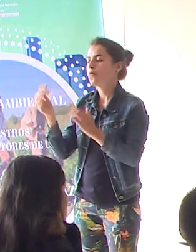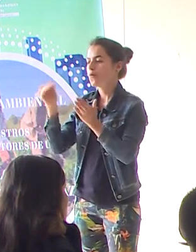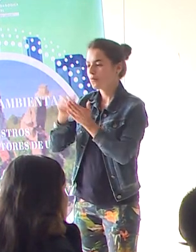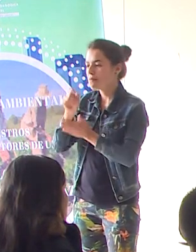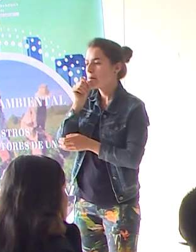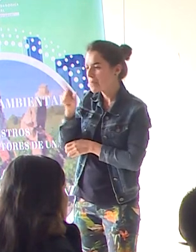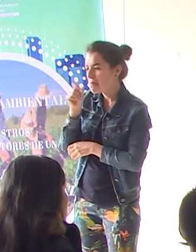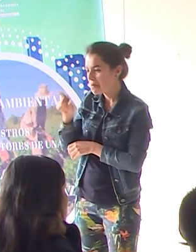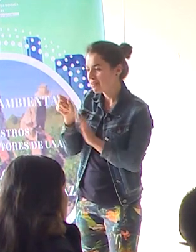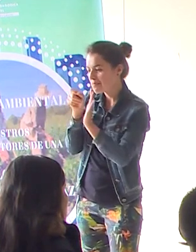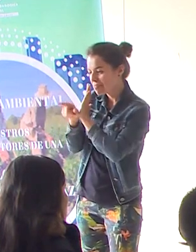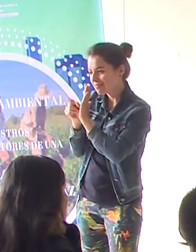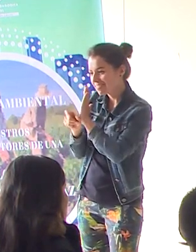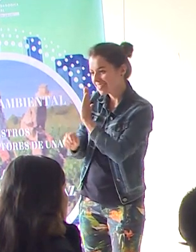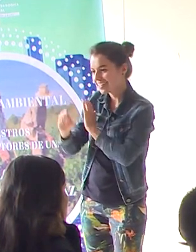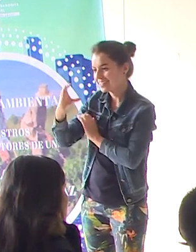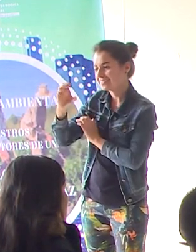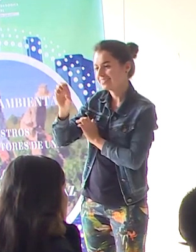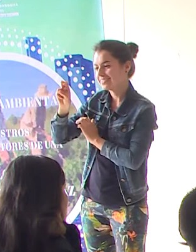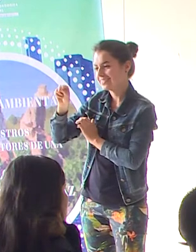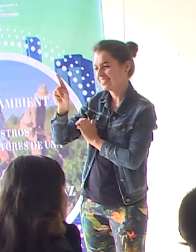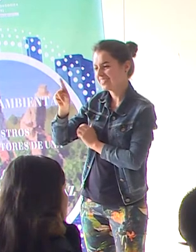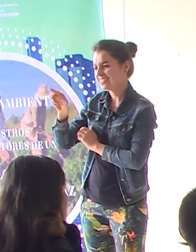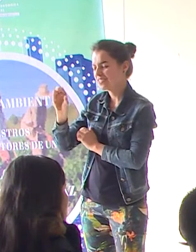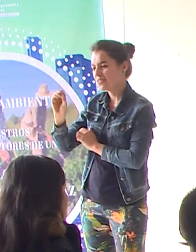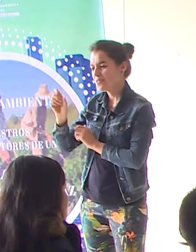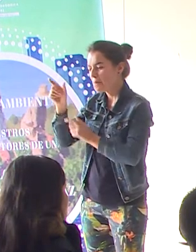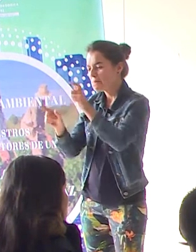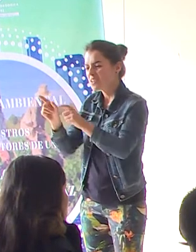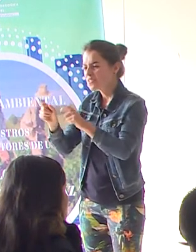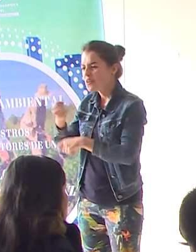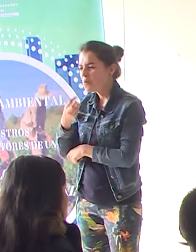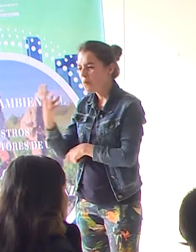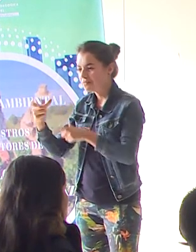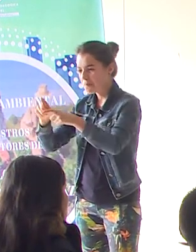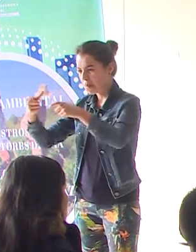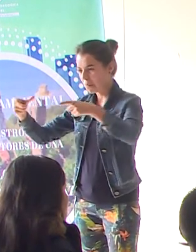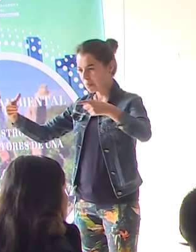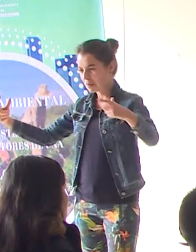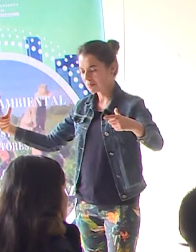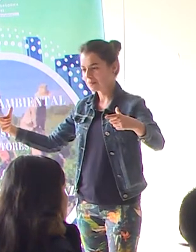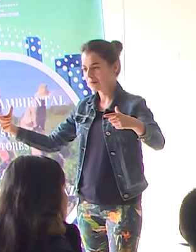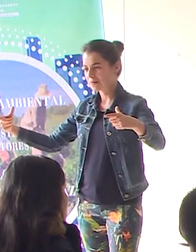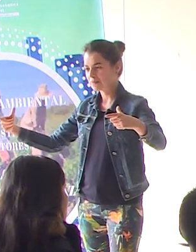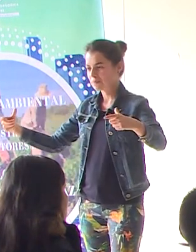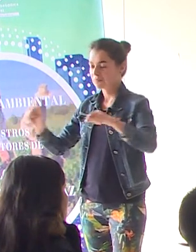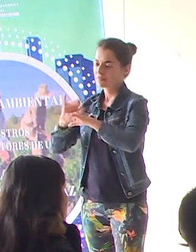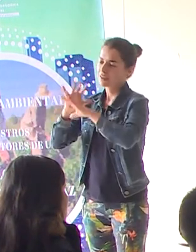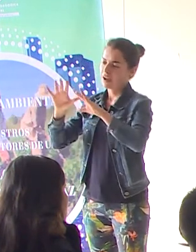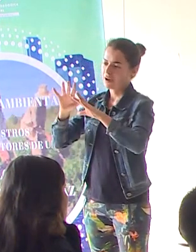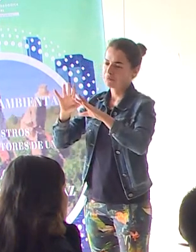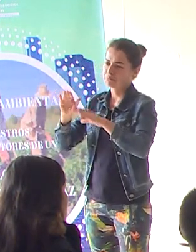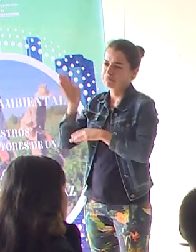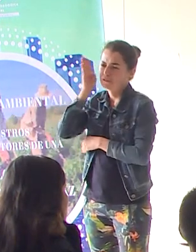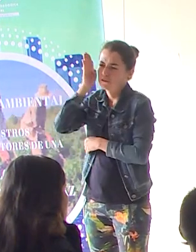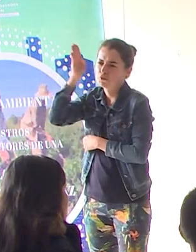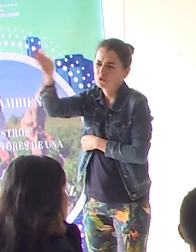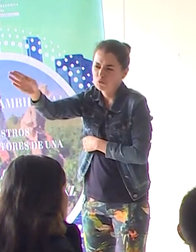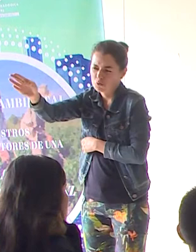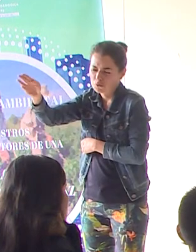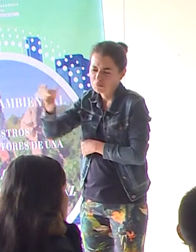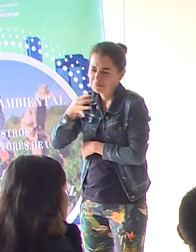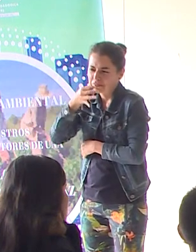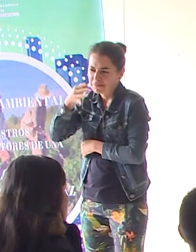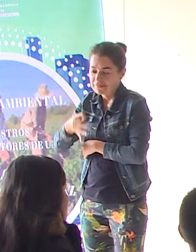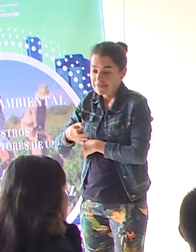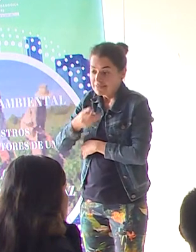carácter de lo que es un censo que efectivamente sí daría argumentos de ese tipo digamos de decir es que vamos a crecer mucho entonces definitivamente